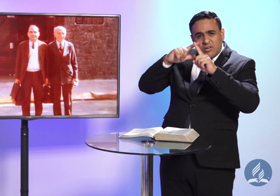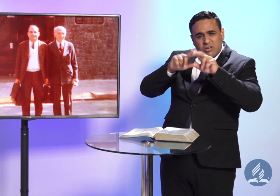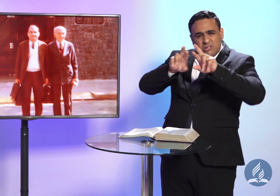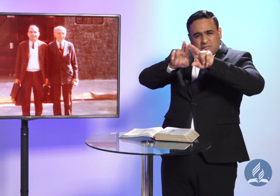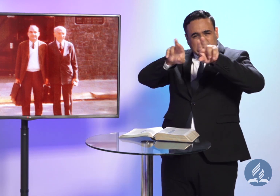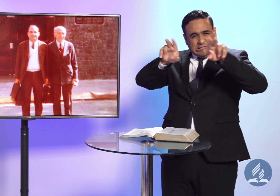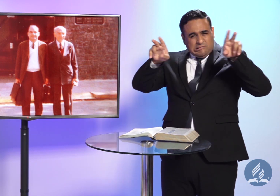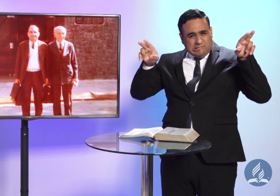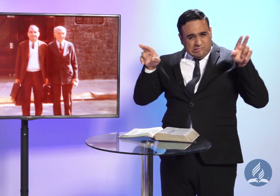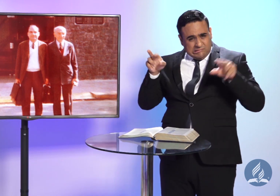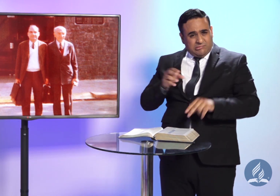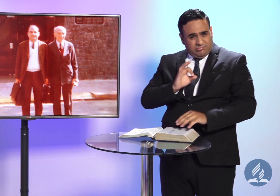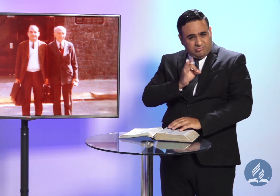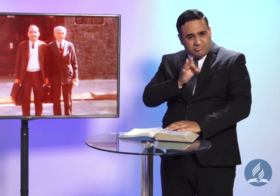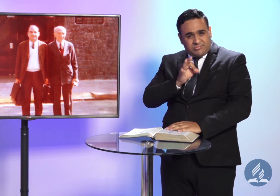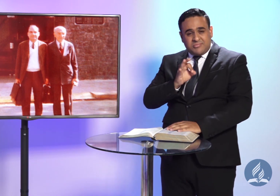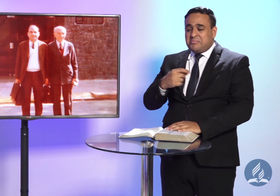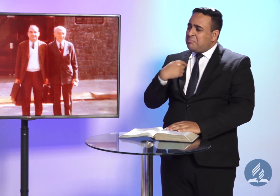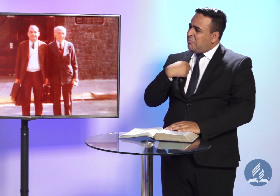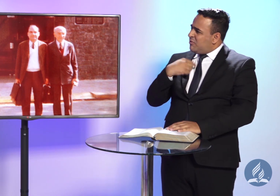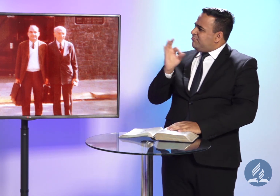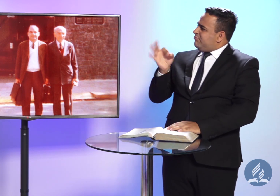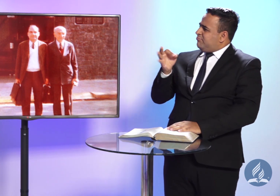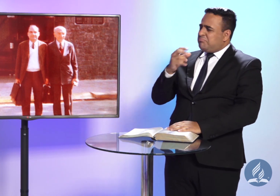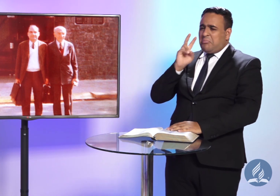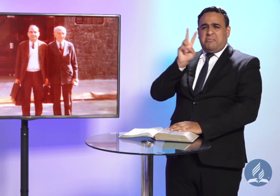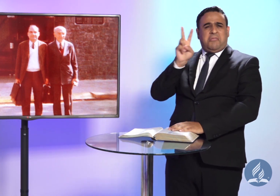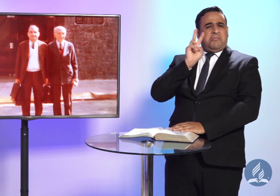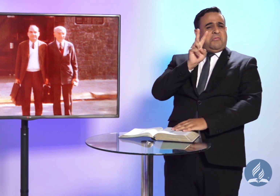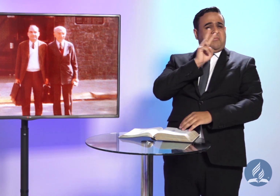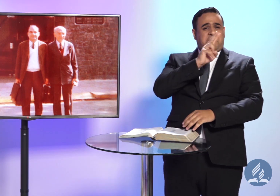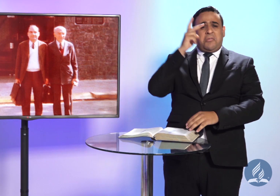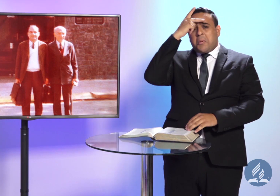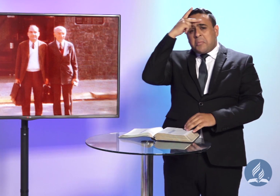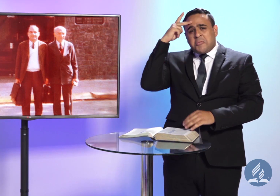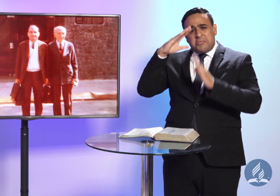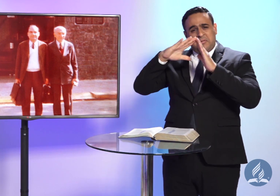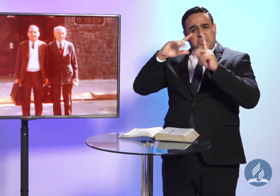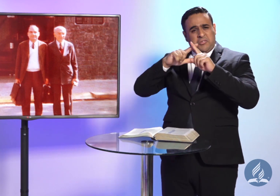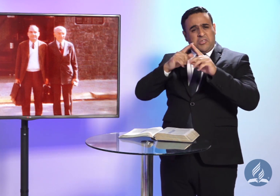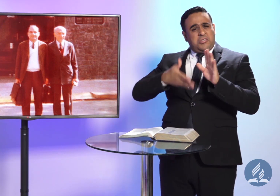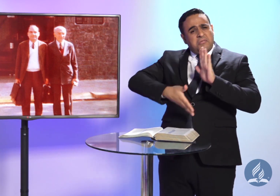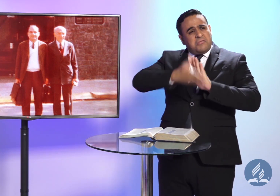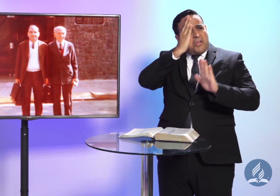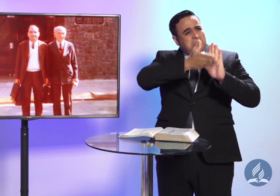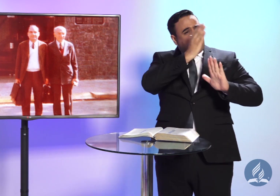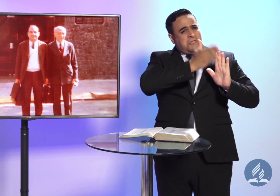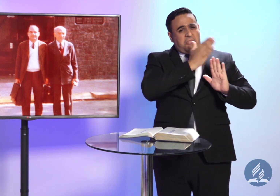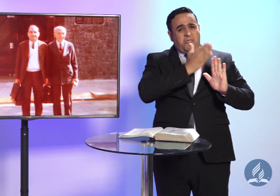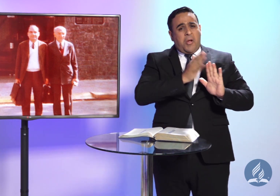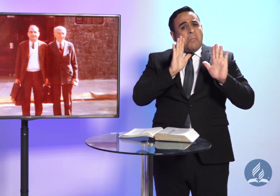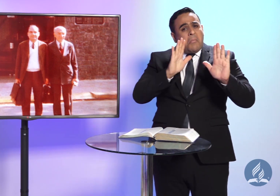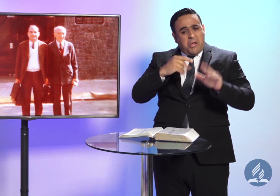perguntou se ele tinha dúvida, na forma como eles conversavam, na comunicação dele, se ele tinha dúvida de algumas